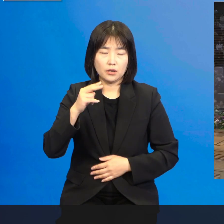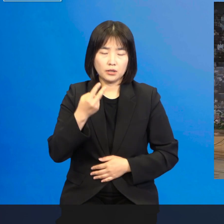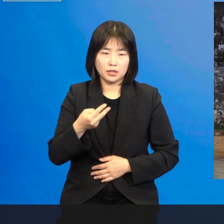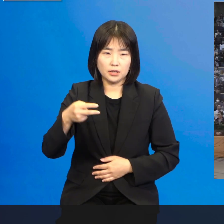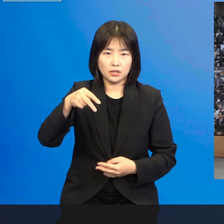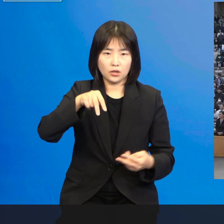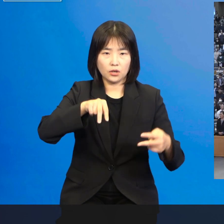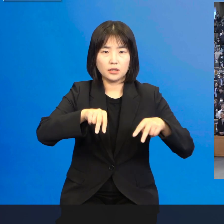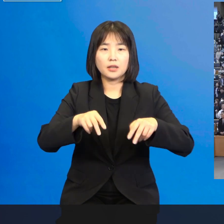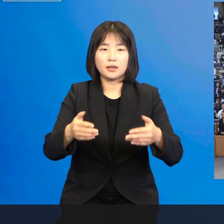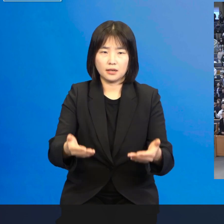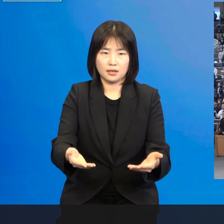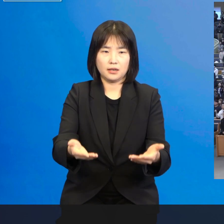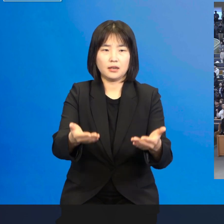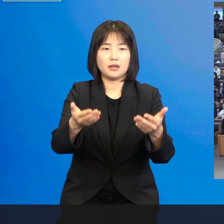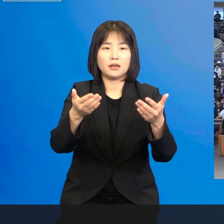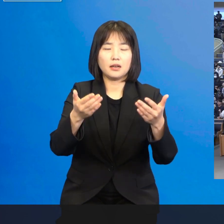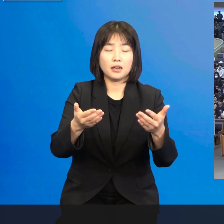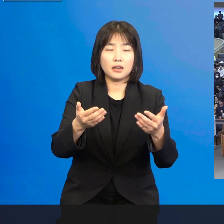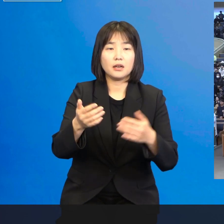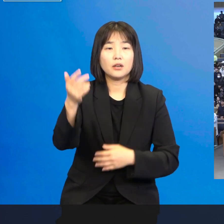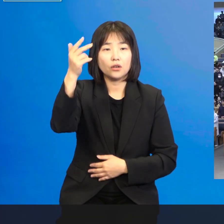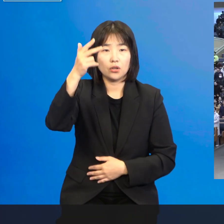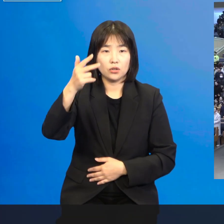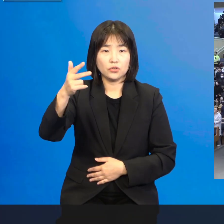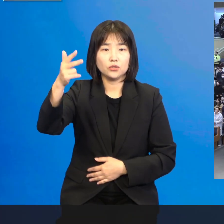교회여 일어나라. 주께서 부르시니,